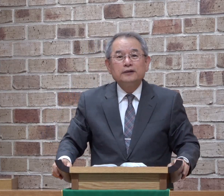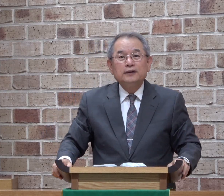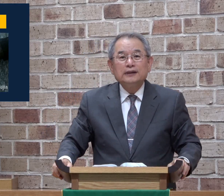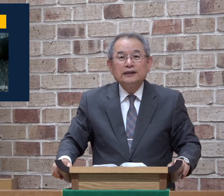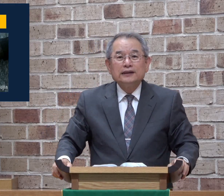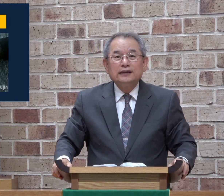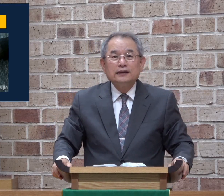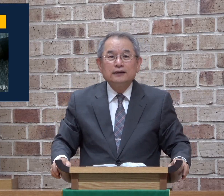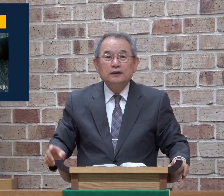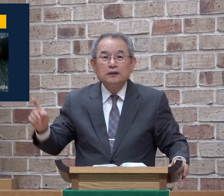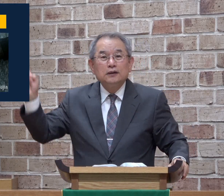인종차별 사례가 있습니다.